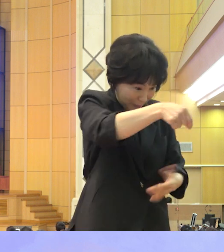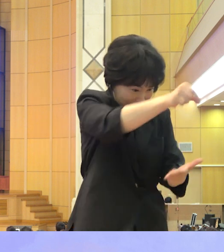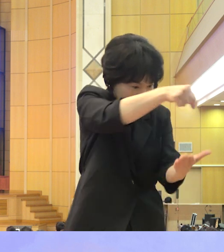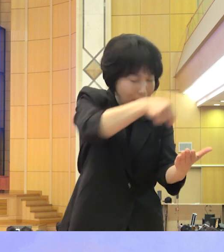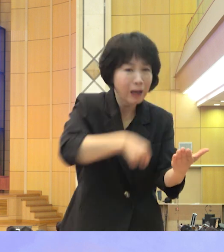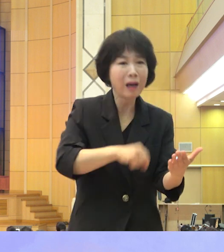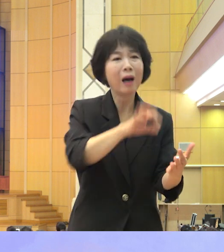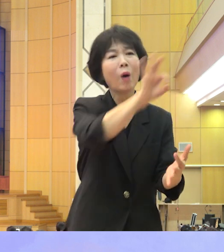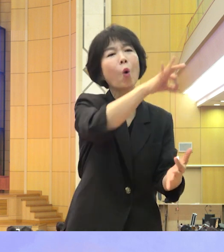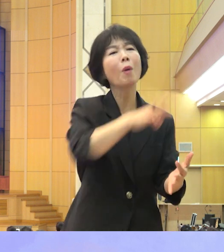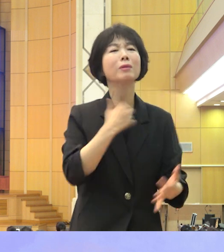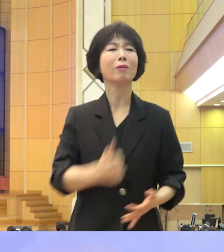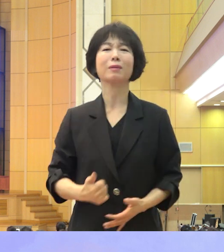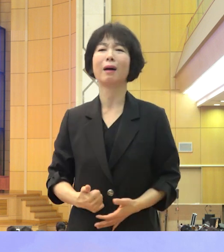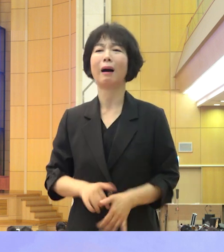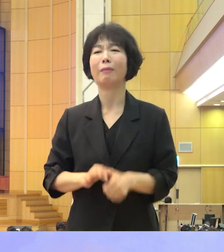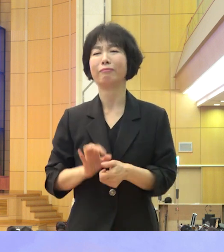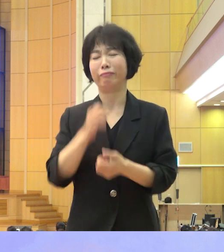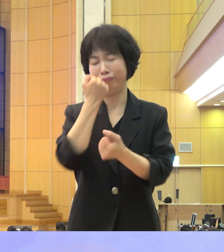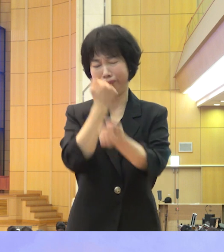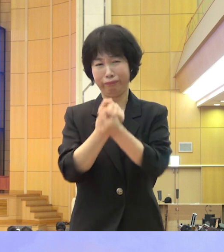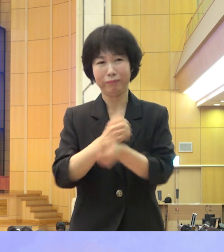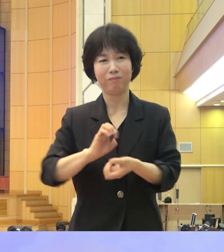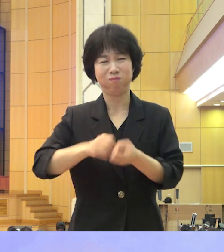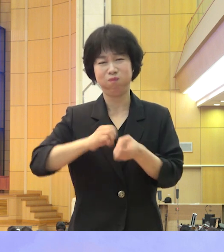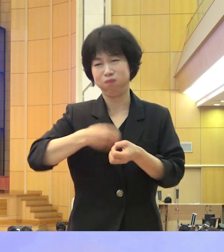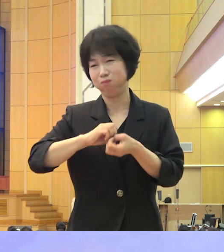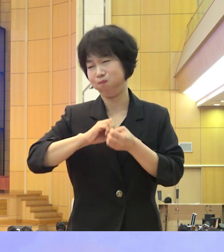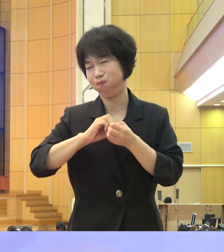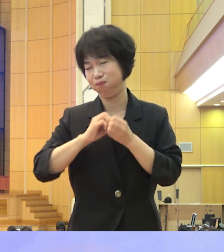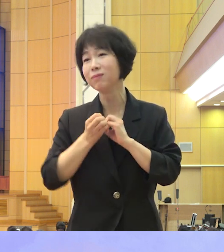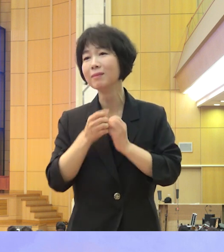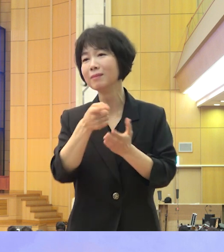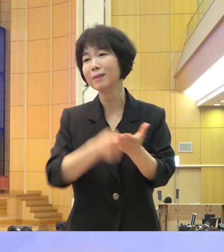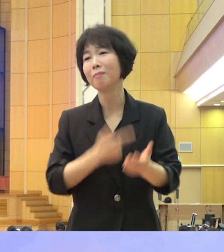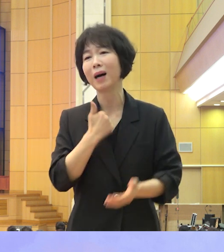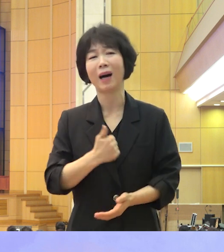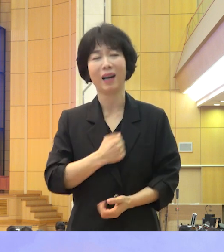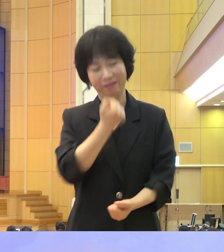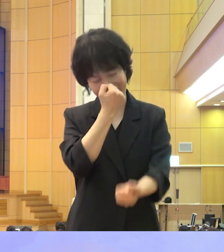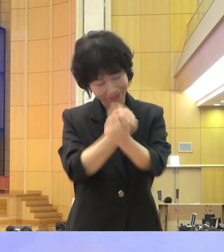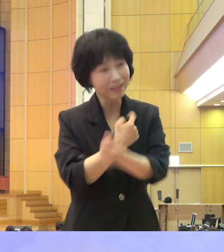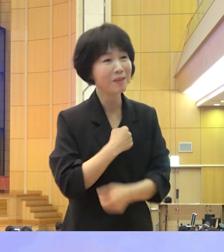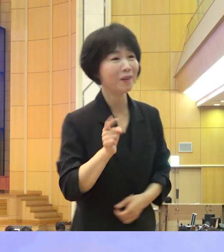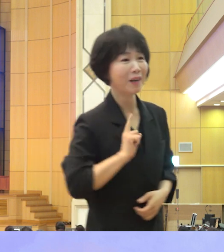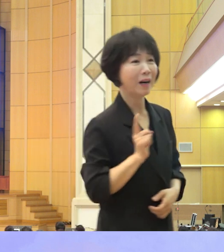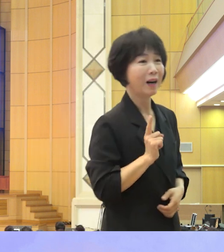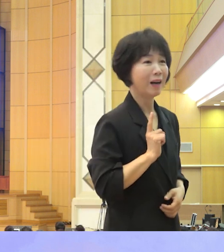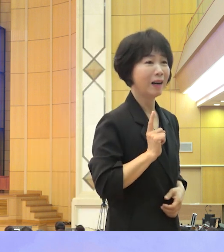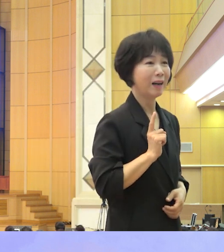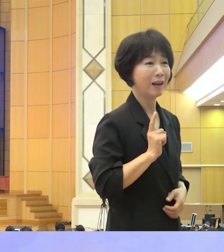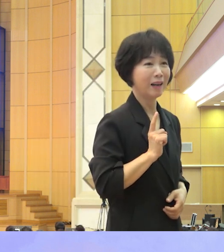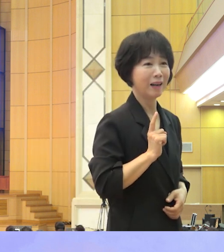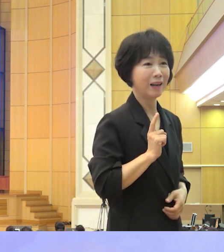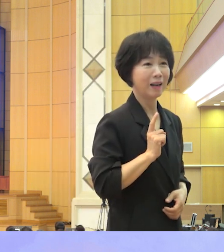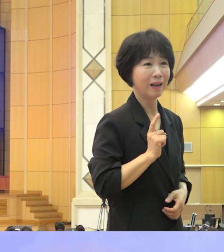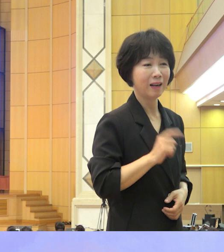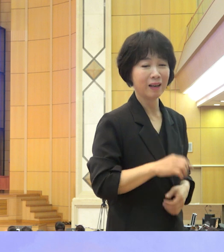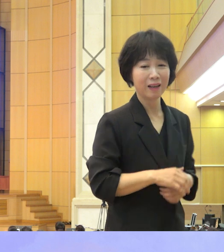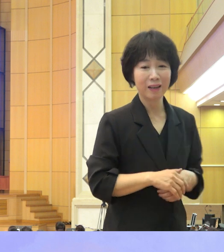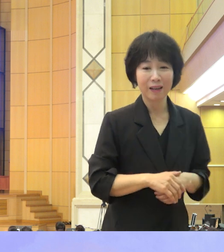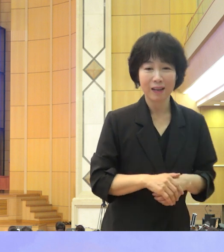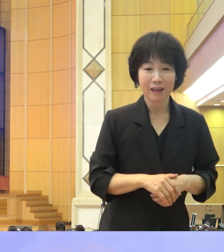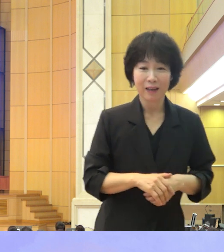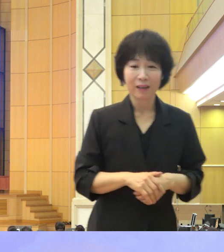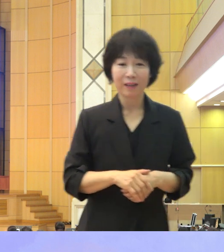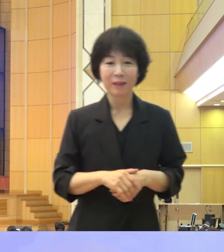있거든요. 그러니까 제가 어렸을 때도 막 그랬는데 150년에 마취제도 안 나왔을 때 얼마나